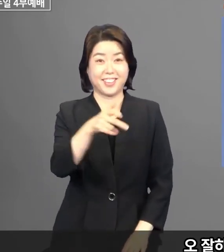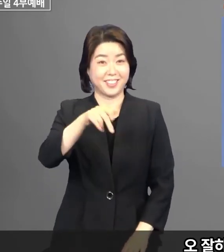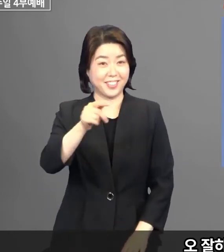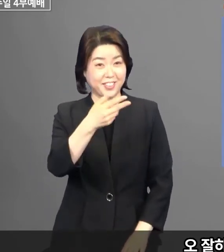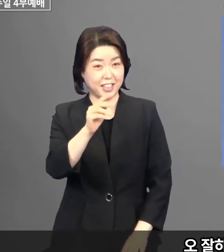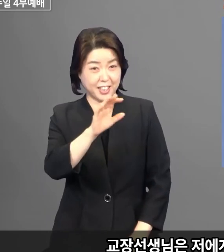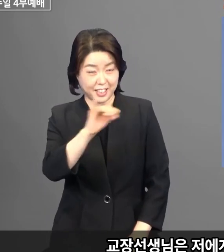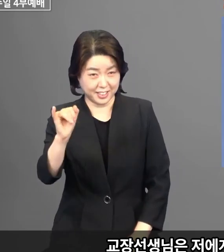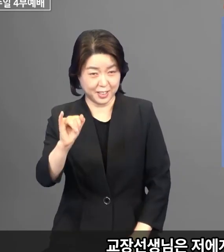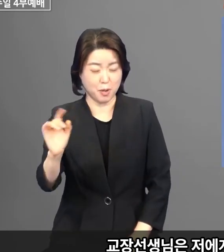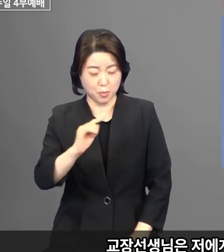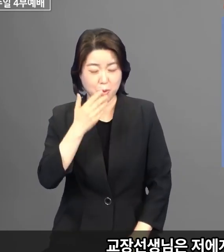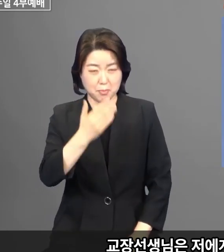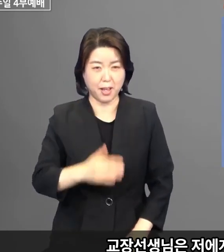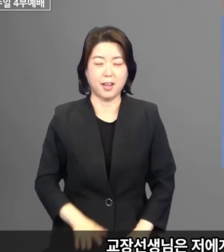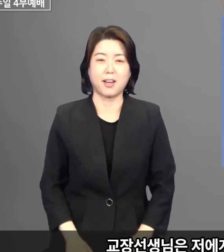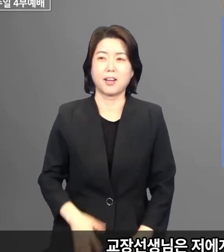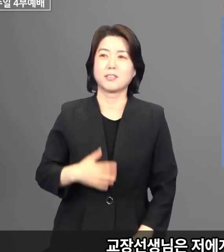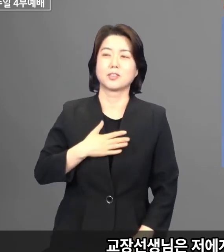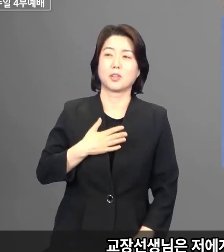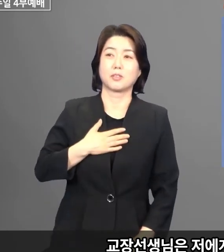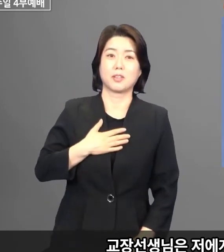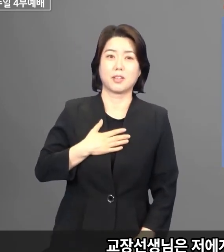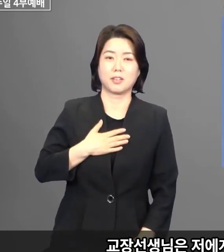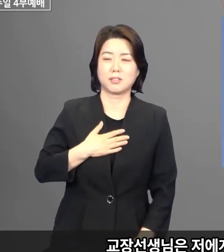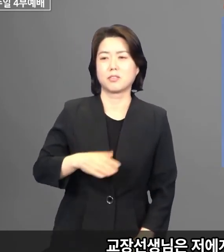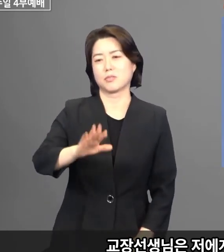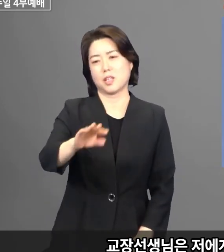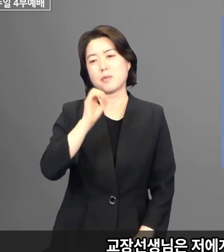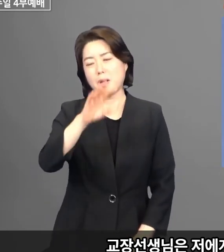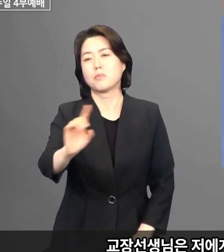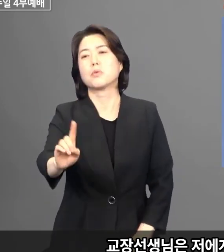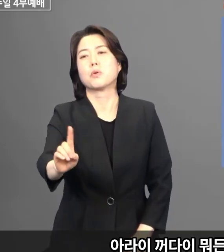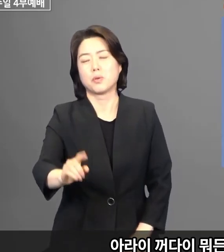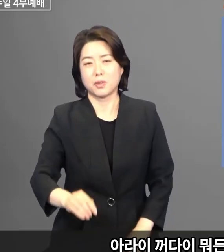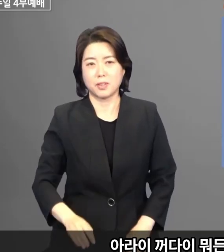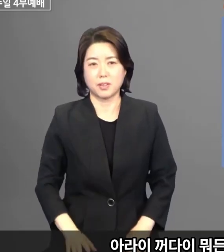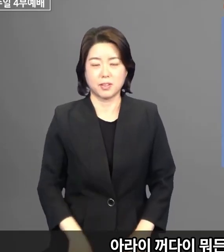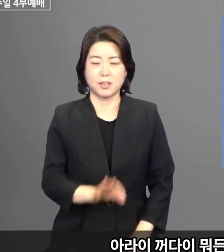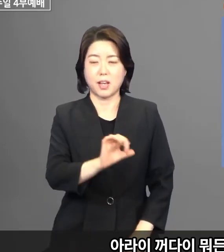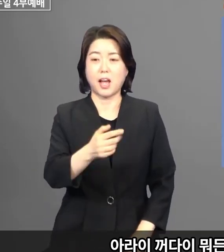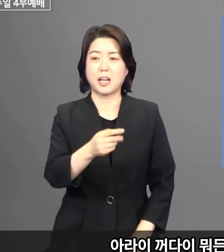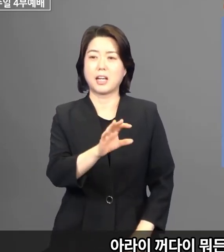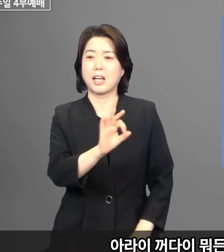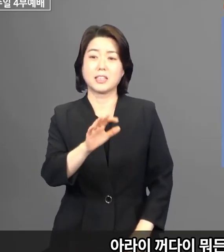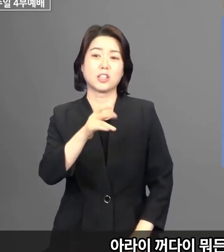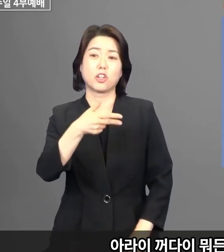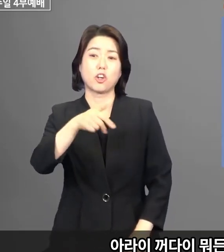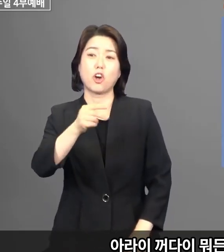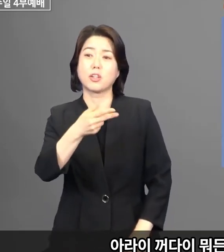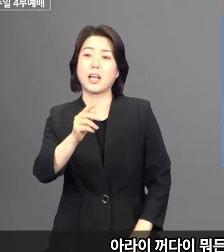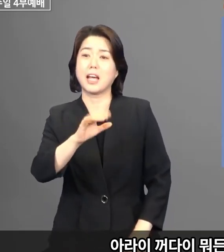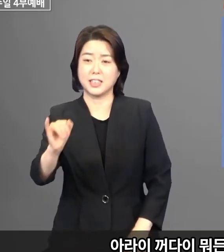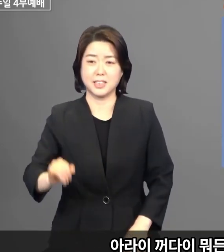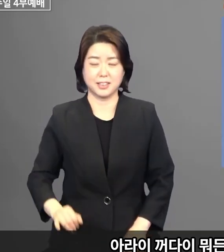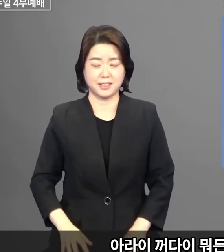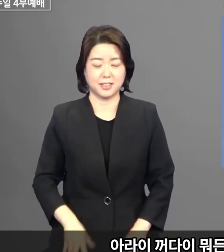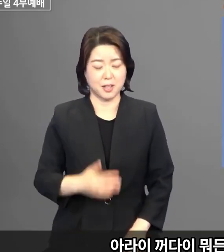잘하시네요. 교장 선생님은 저에게 내가 뭐라고 했어? 알아이 꺼다이,